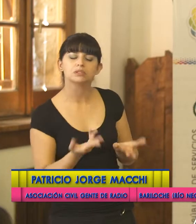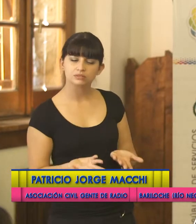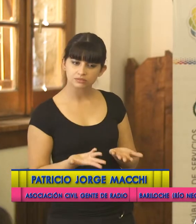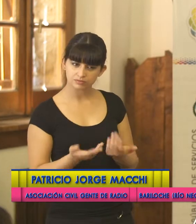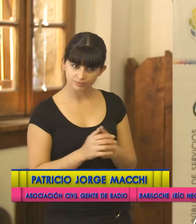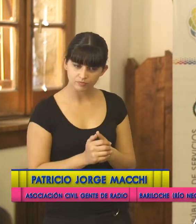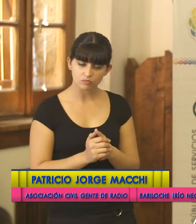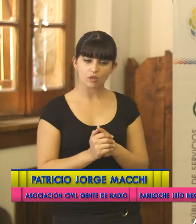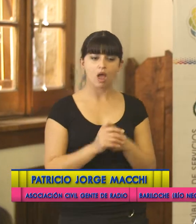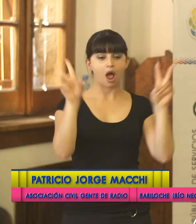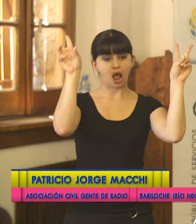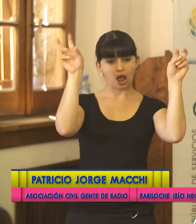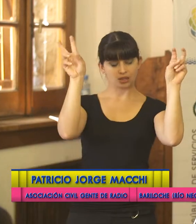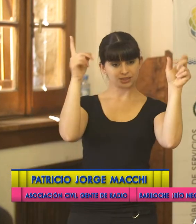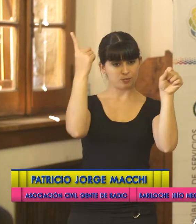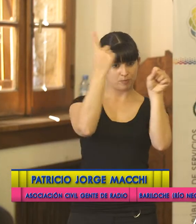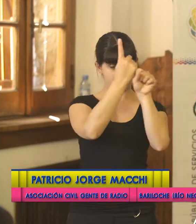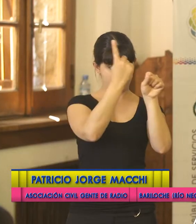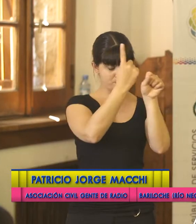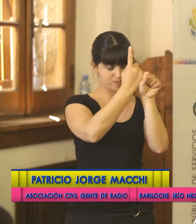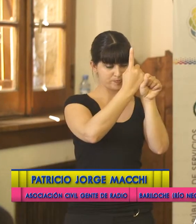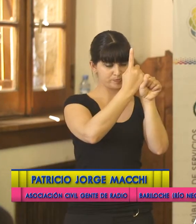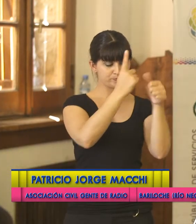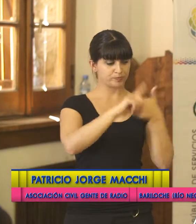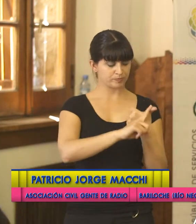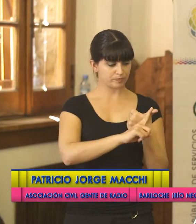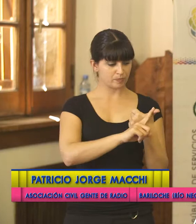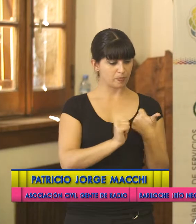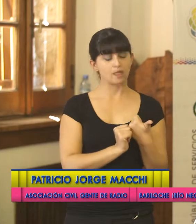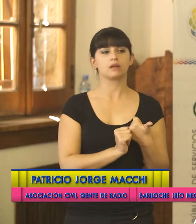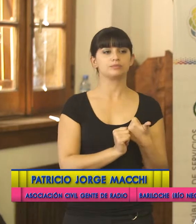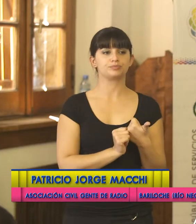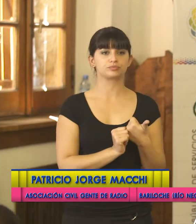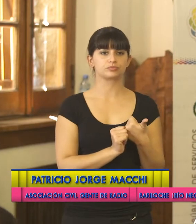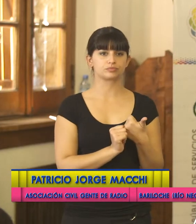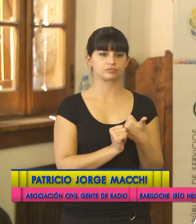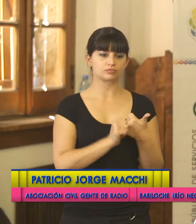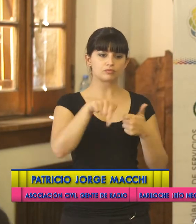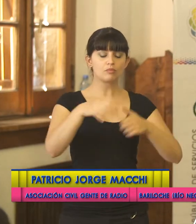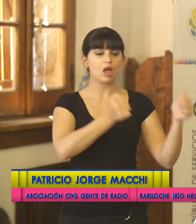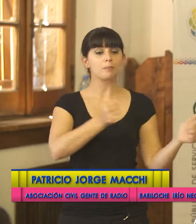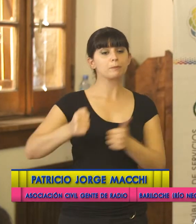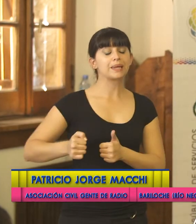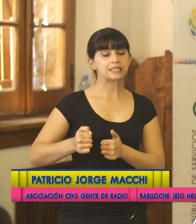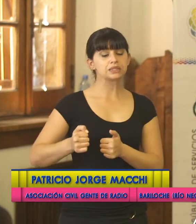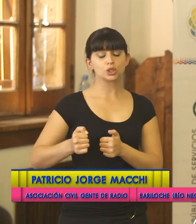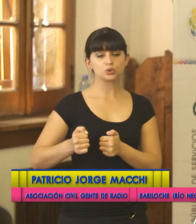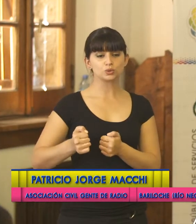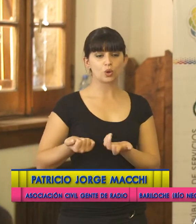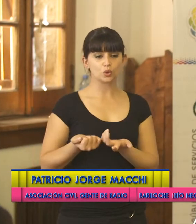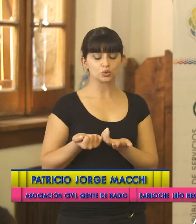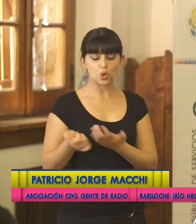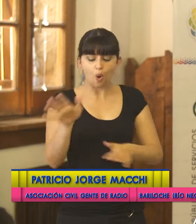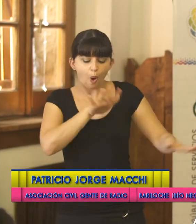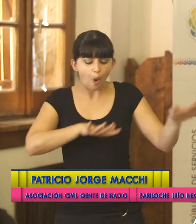el primer tema que queremos plantear es que todavía en la ciudad de bariloche no existe un ordenamiento